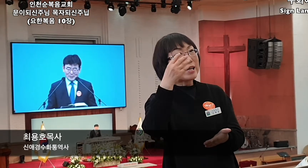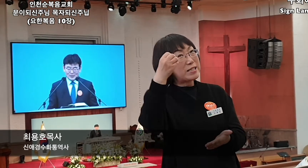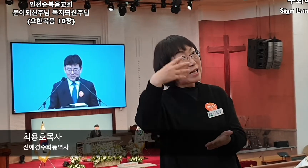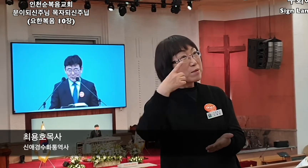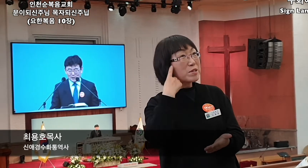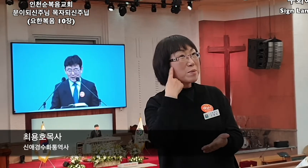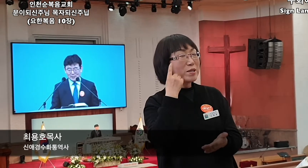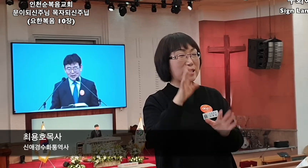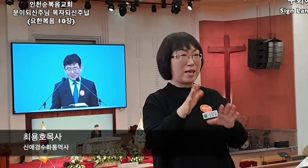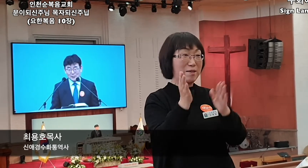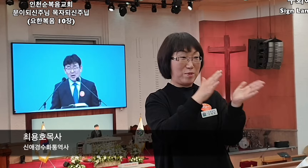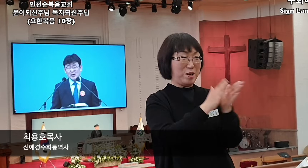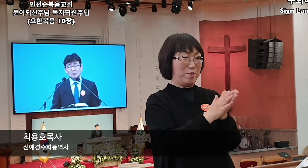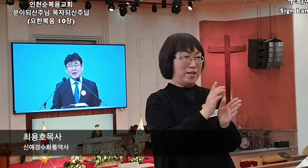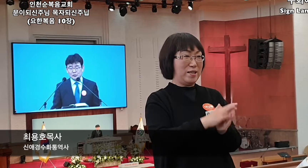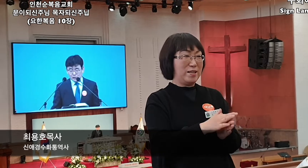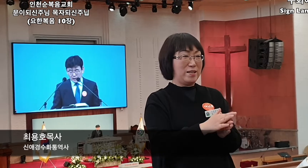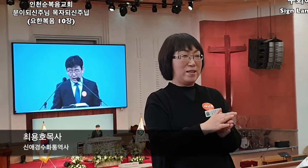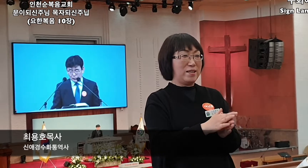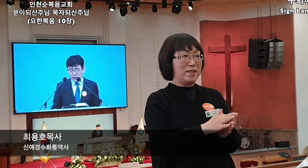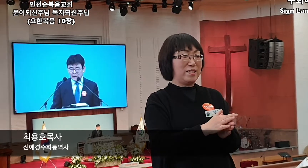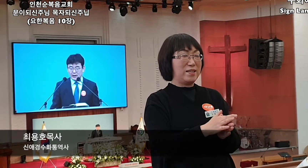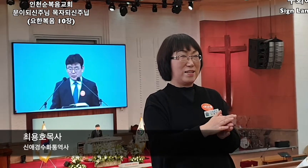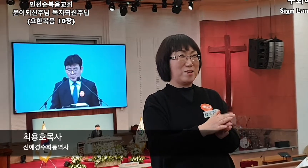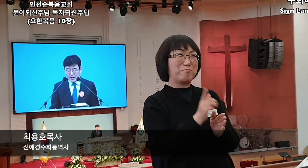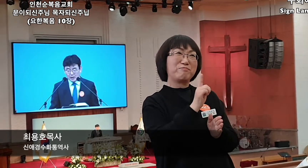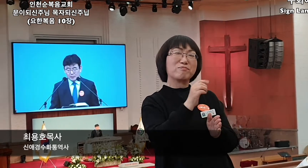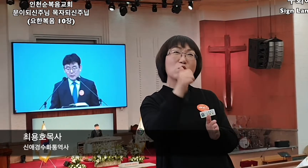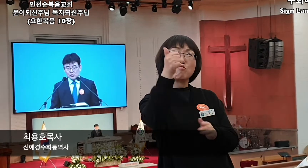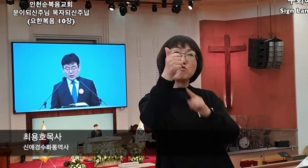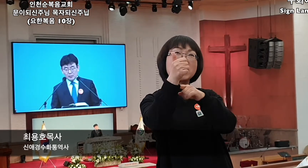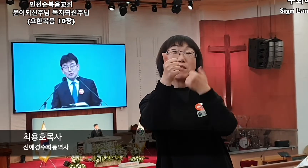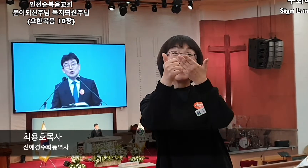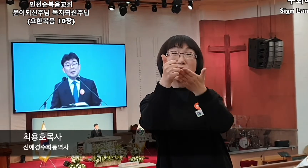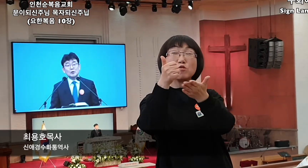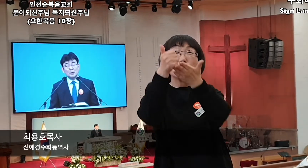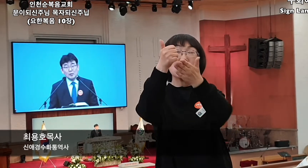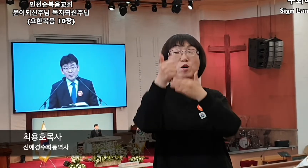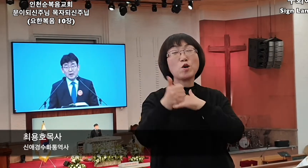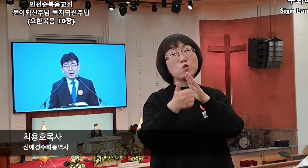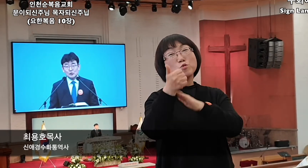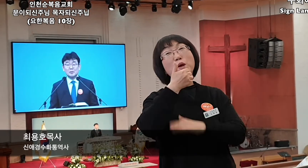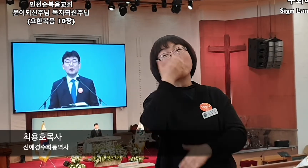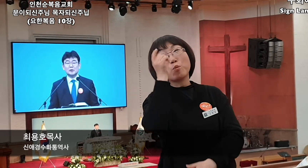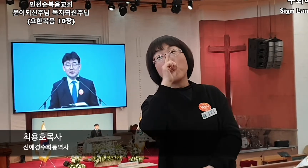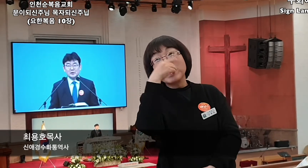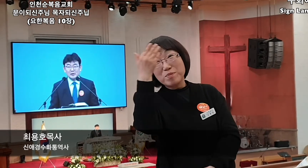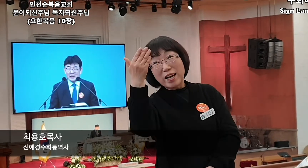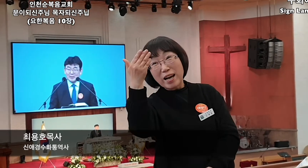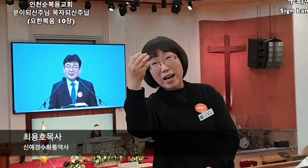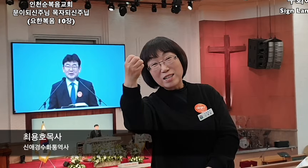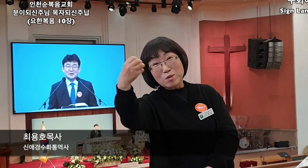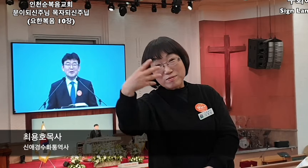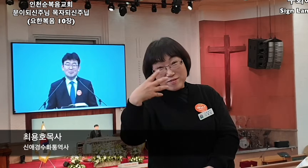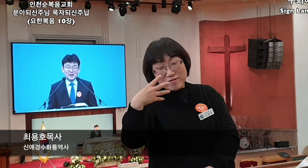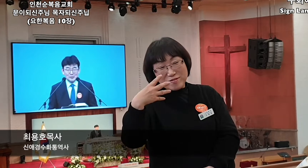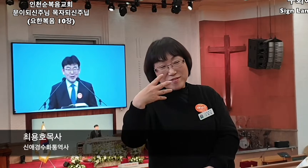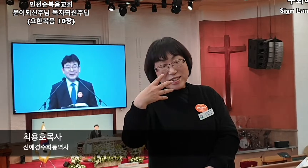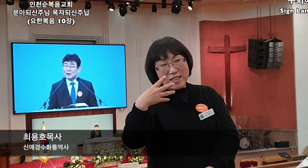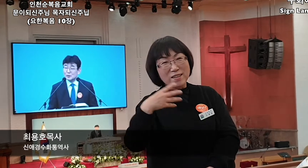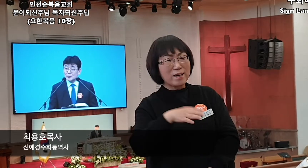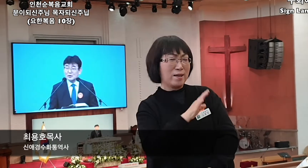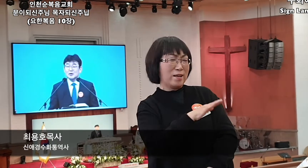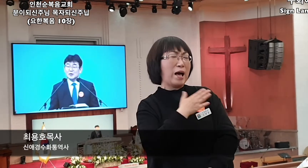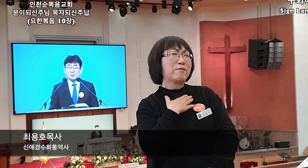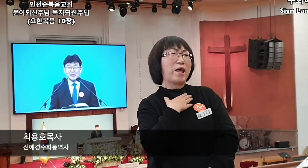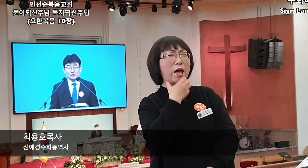들어보시면, 대답을 들어보시면 이렇게 됩니다. 김말순 씨가 주님께 가서 물어봐요. 주님의 꿈은 뭡니까? 주님 뭐라고 대답하시겠어요? 말순아,